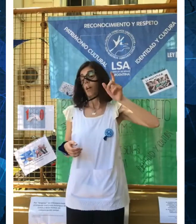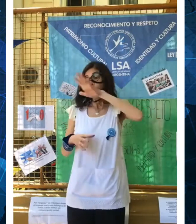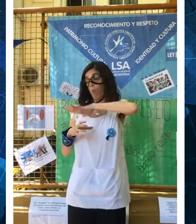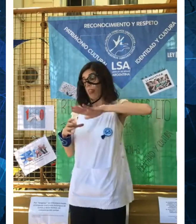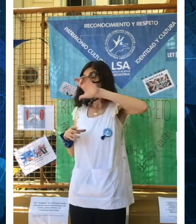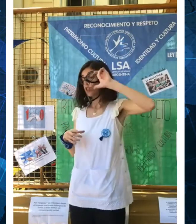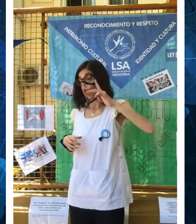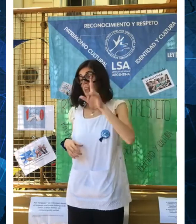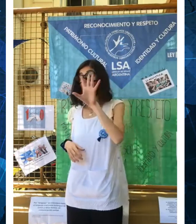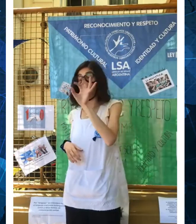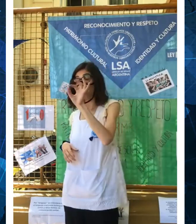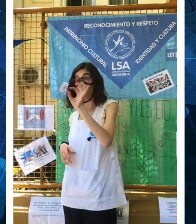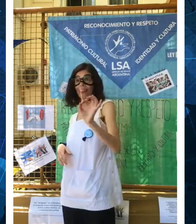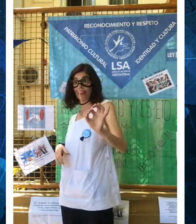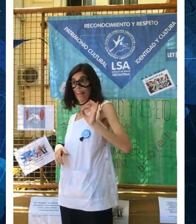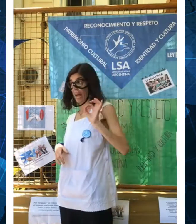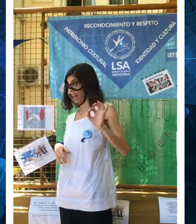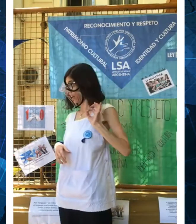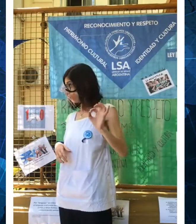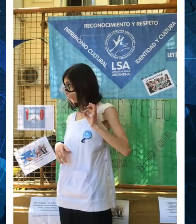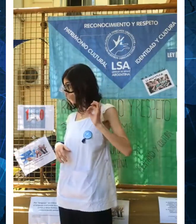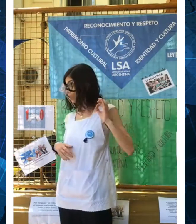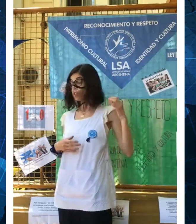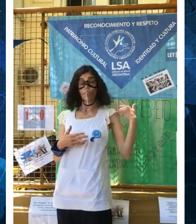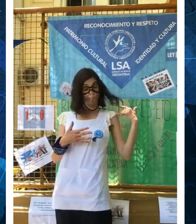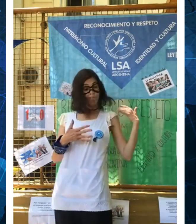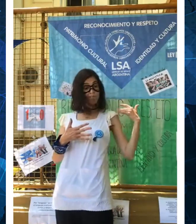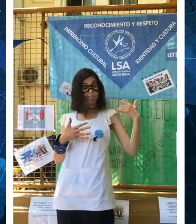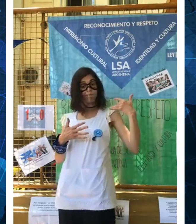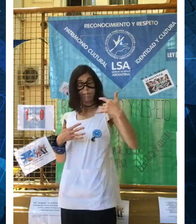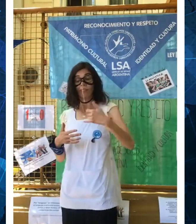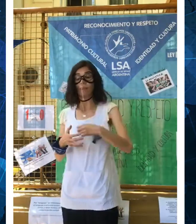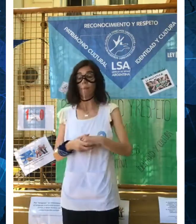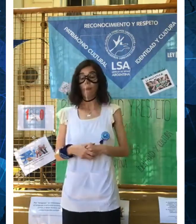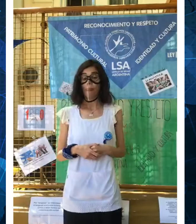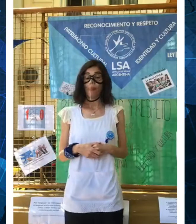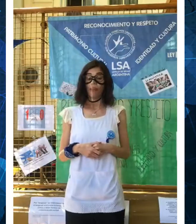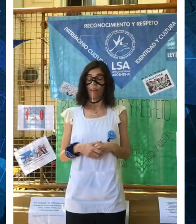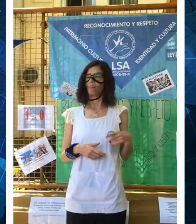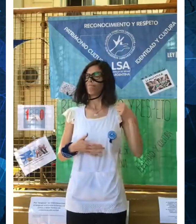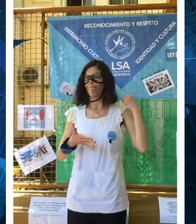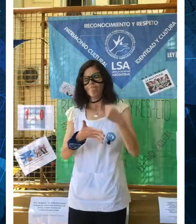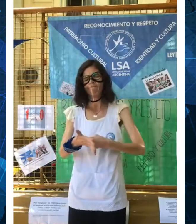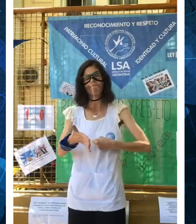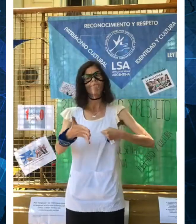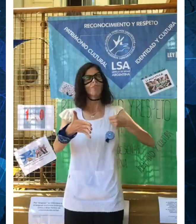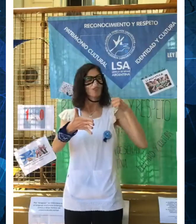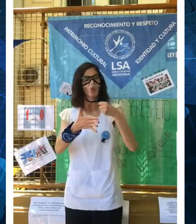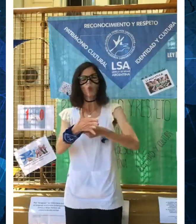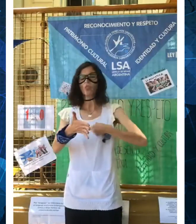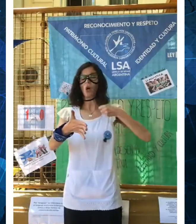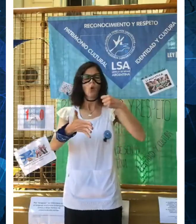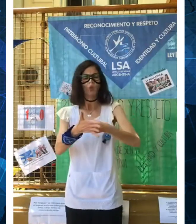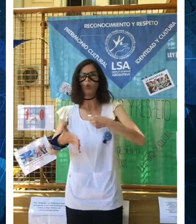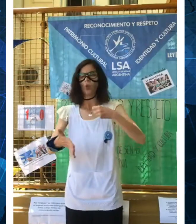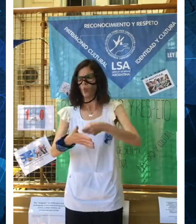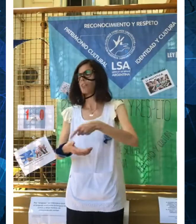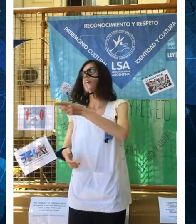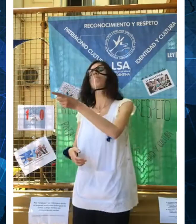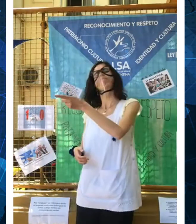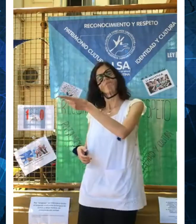Bueno, desde la comunidad sorda ya son 140 años de esta